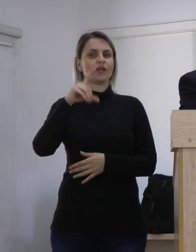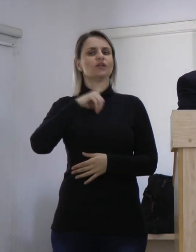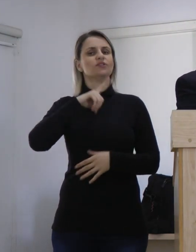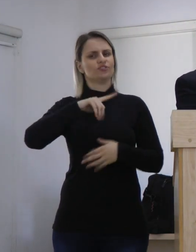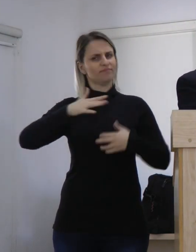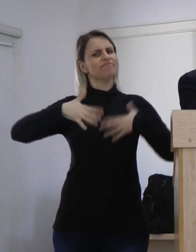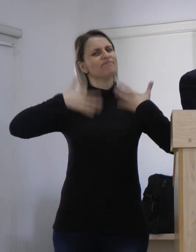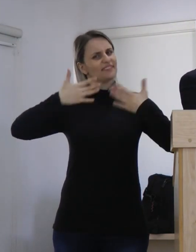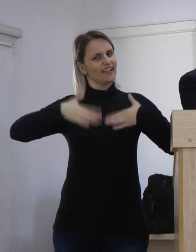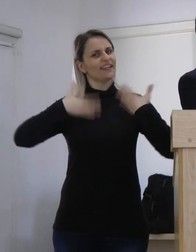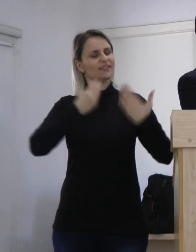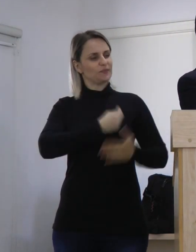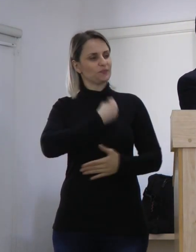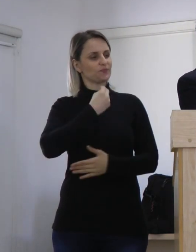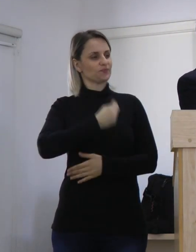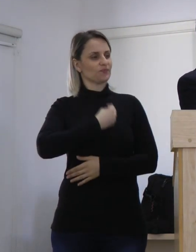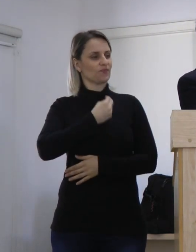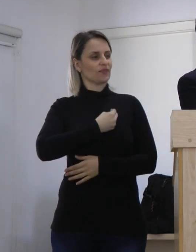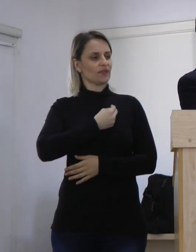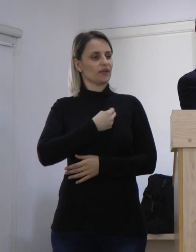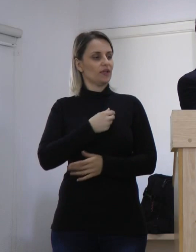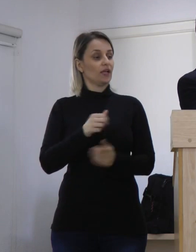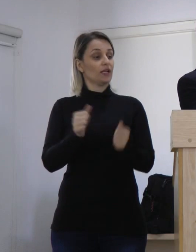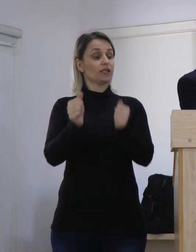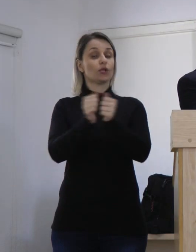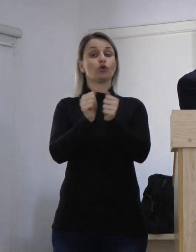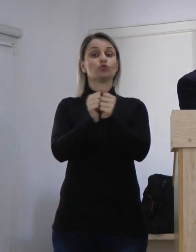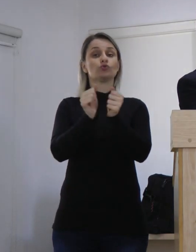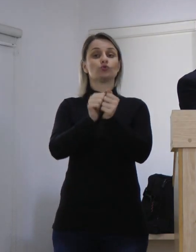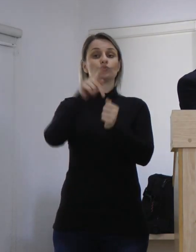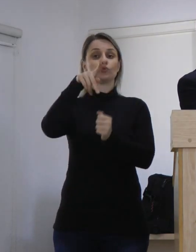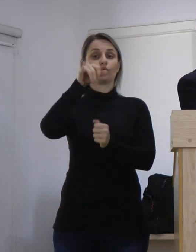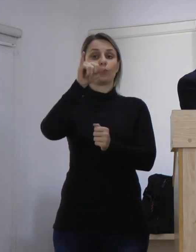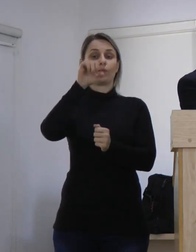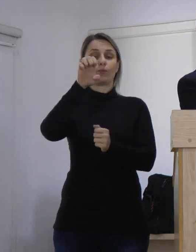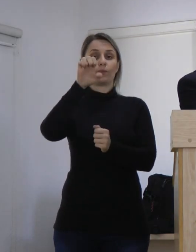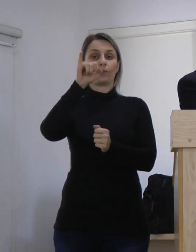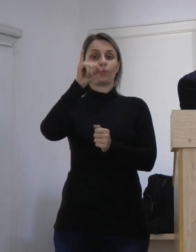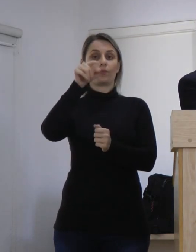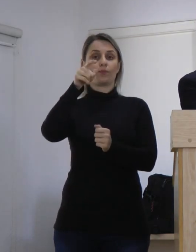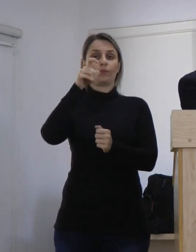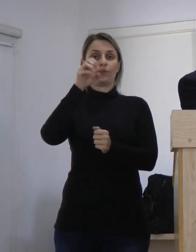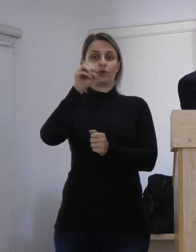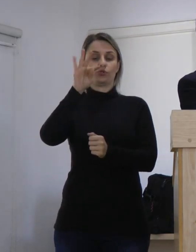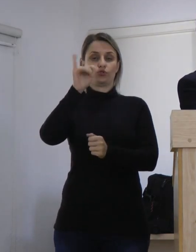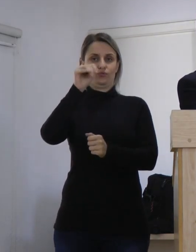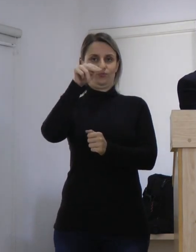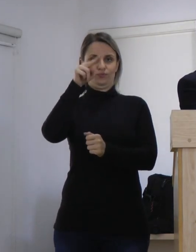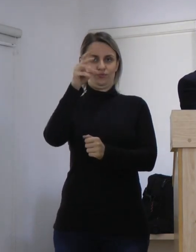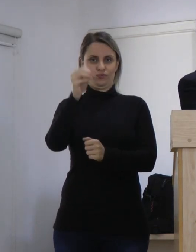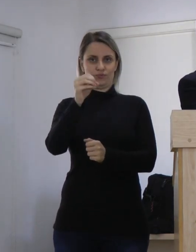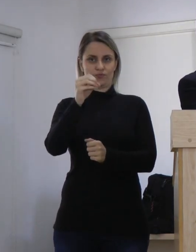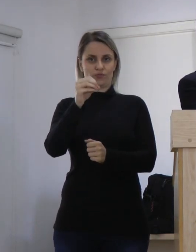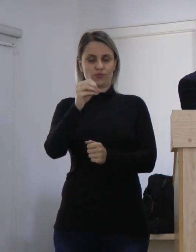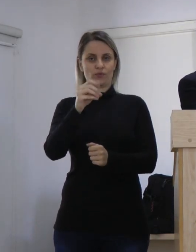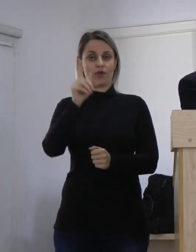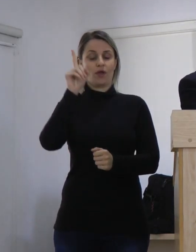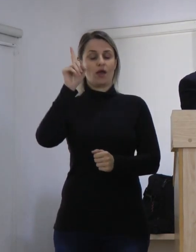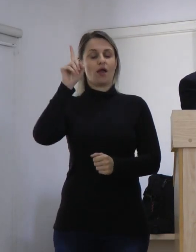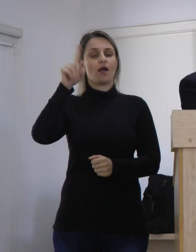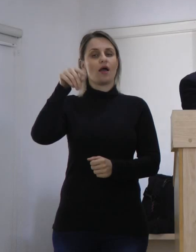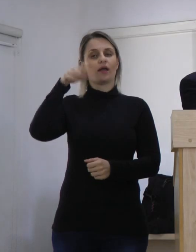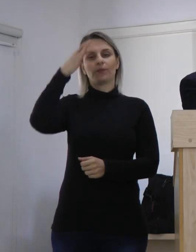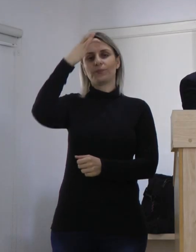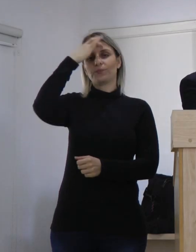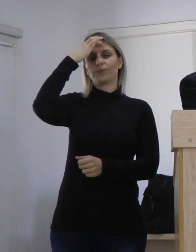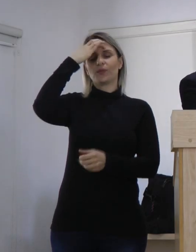viver. Aqui ele está ao lado de Peixotinho, Francisco Peixoto Lins, o maior médium de curas e materializações